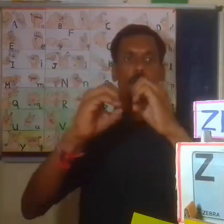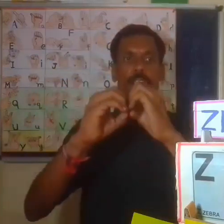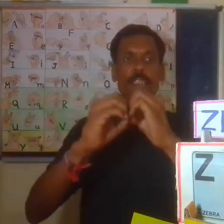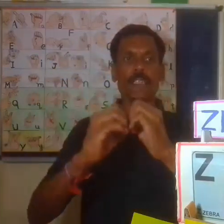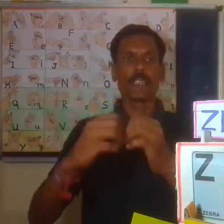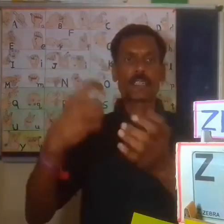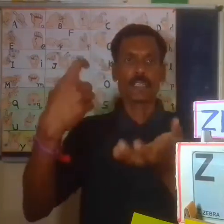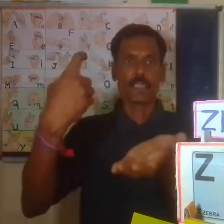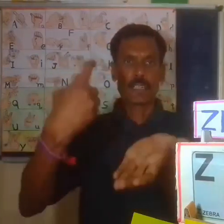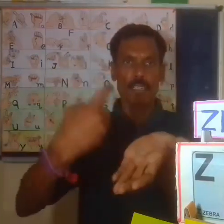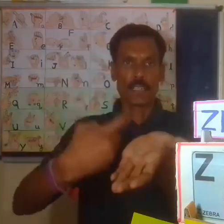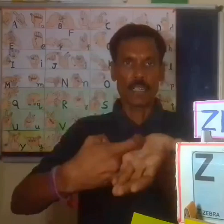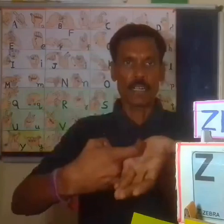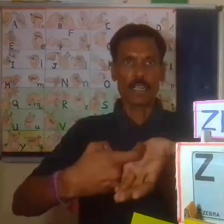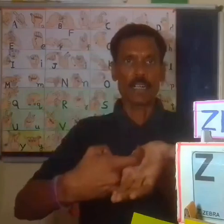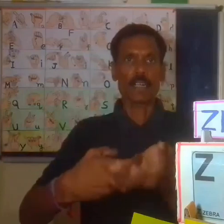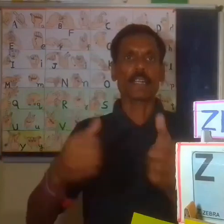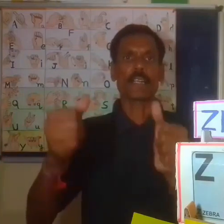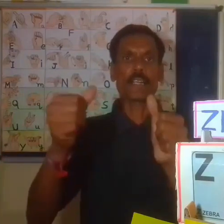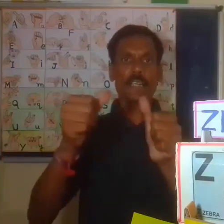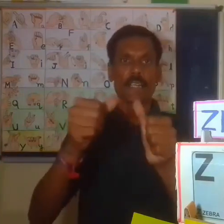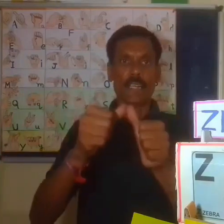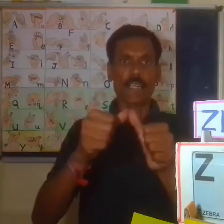बी आर ए